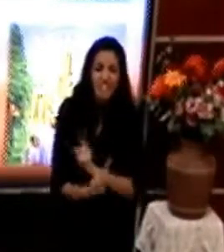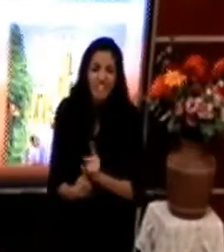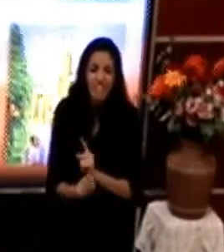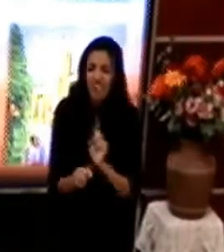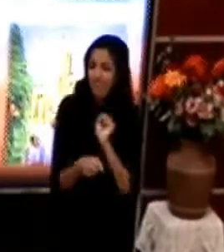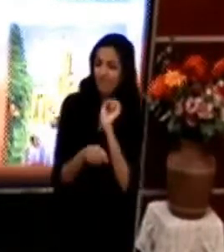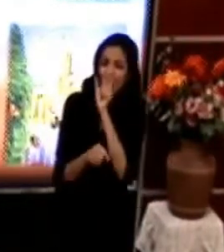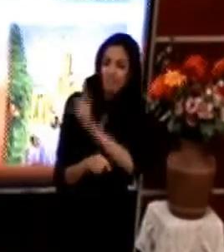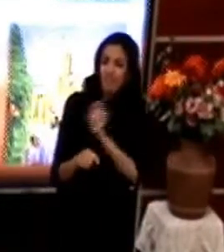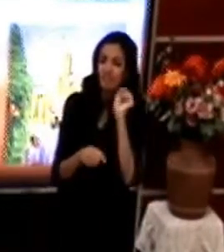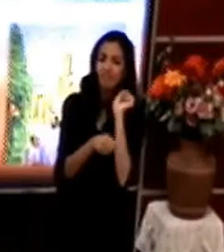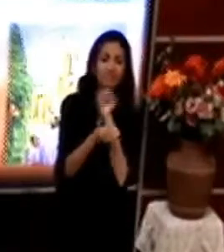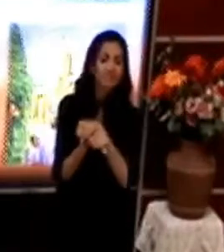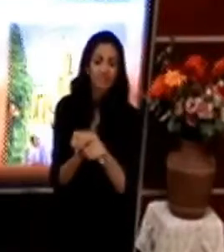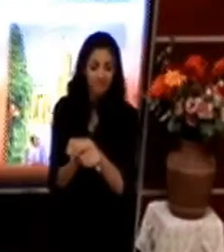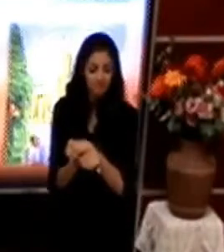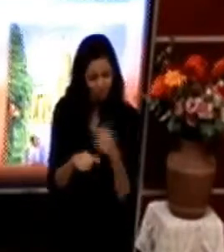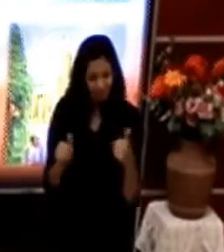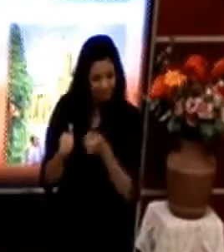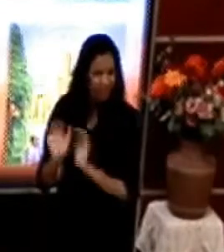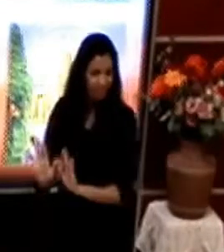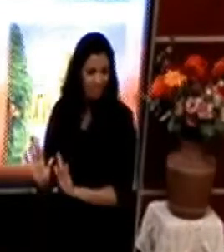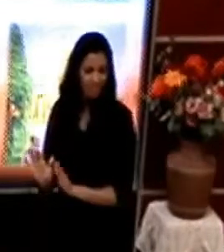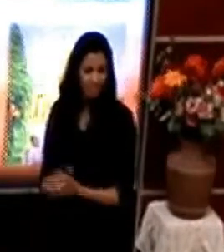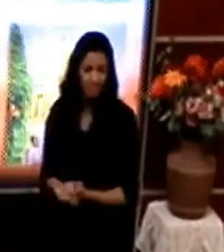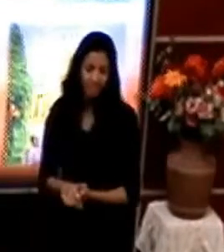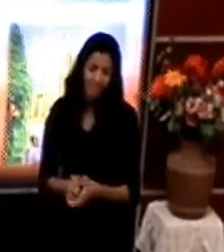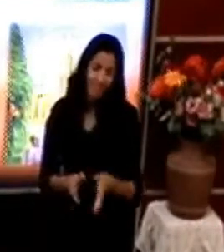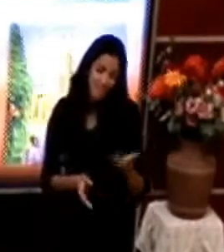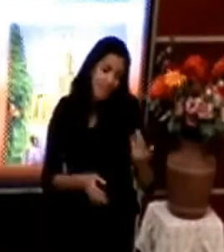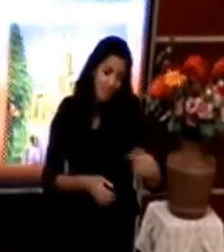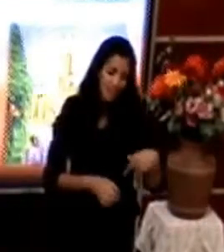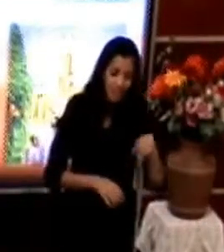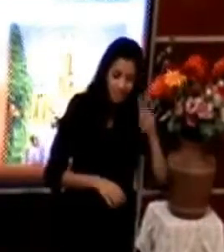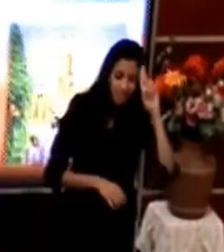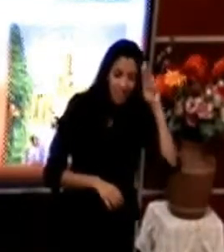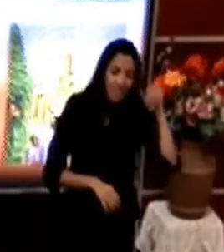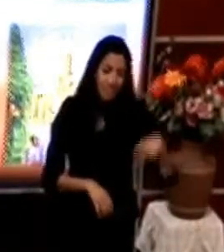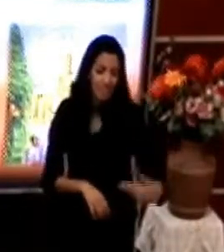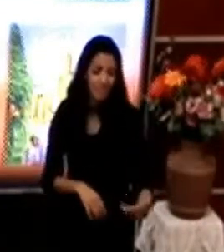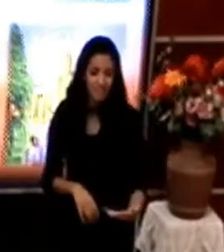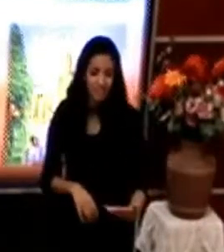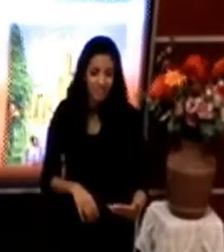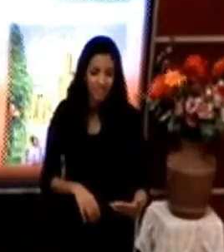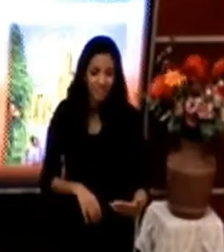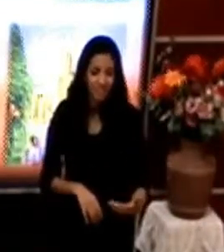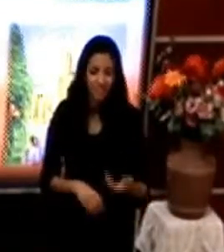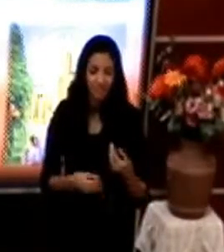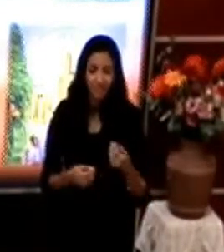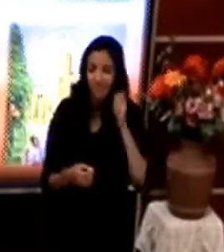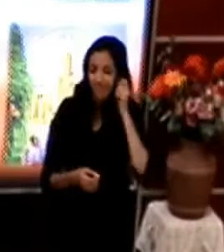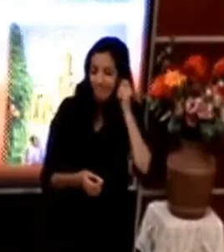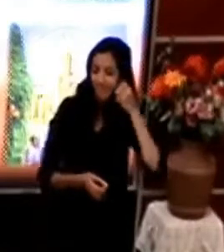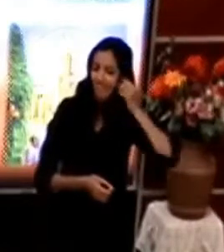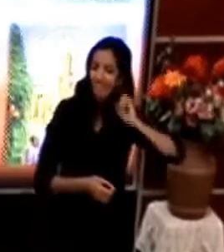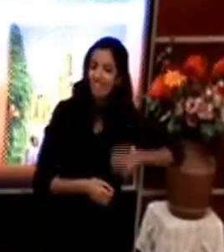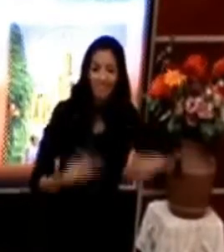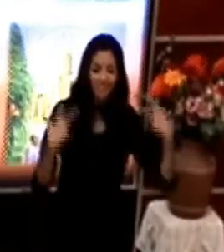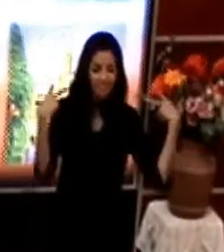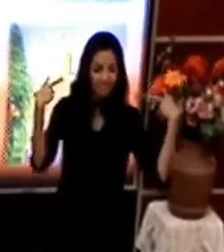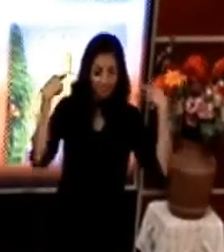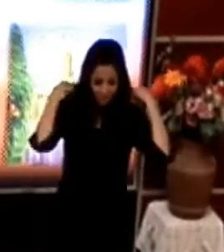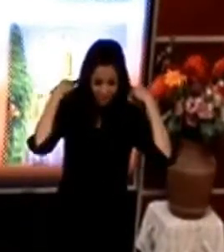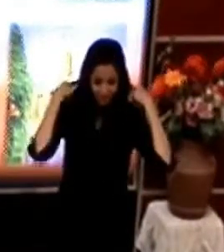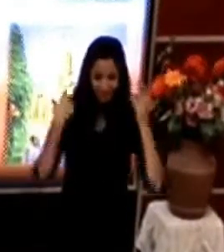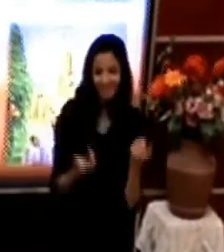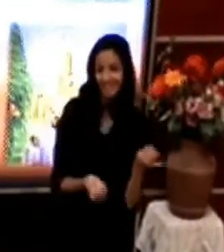mi cabeza ahí. Entonces digo, nada, tienes razón, digo. Entonces fui, me arranqué el aro, me corté el pelo y chao, el